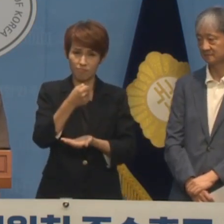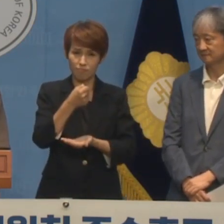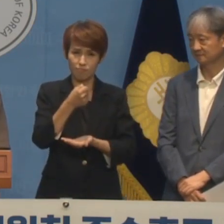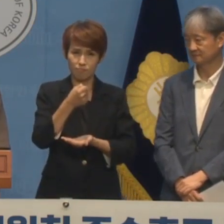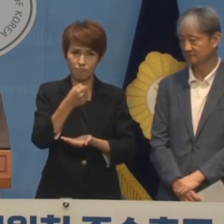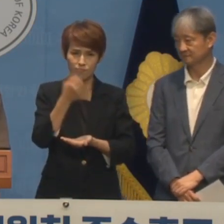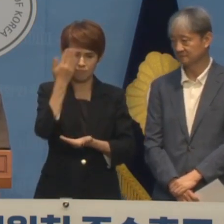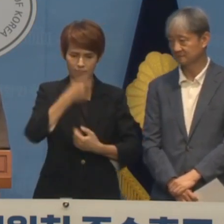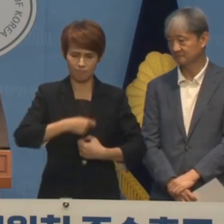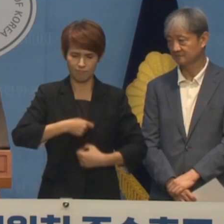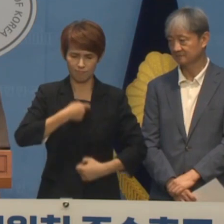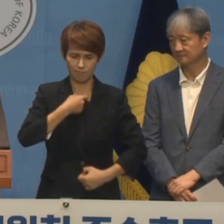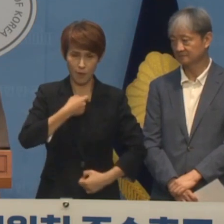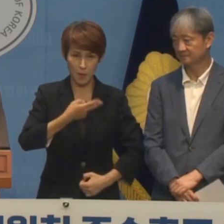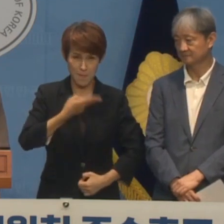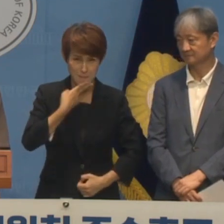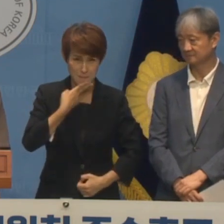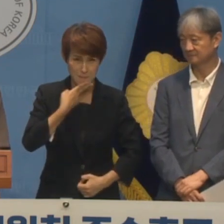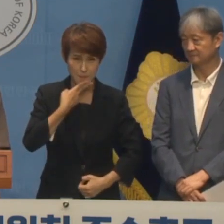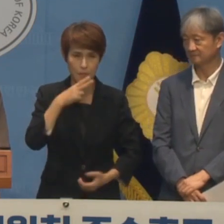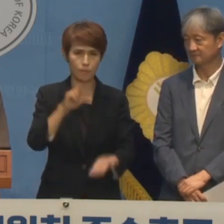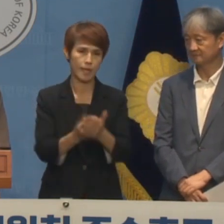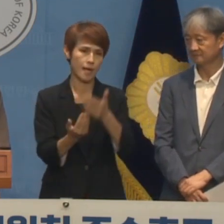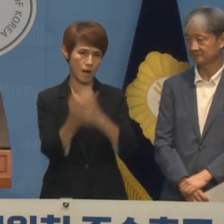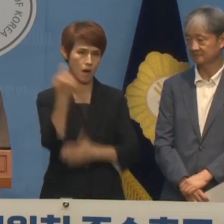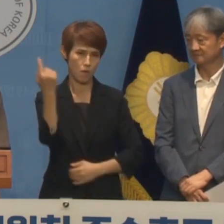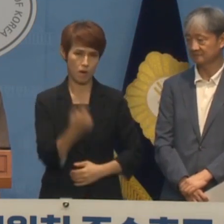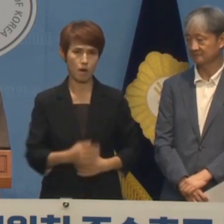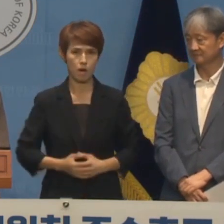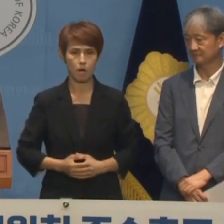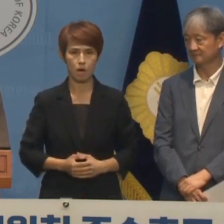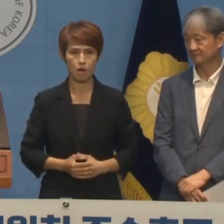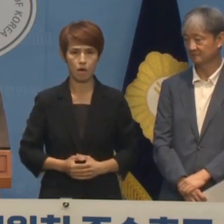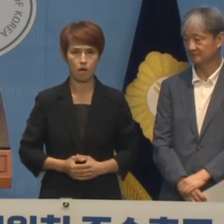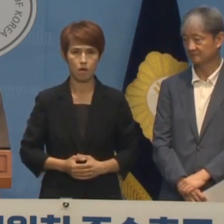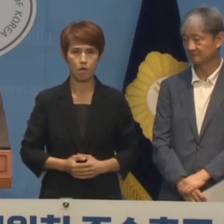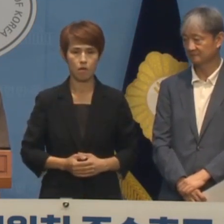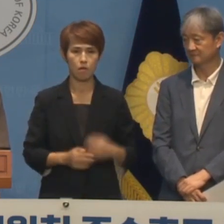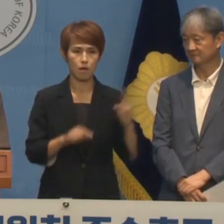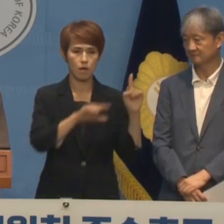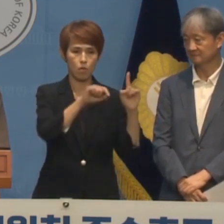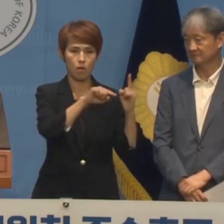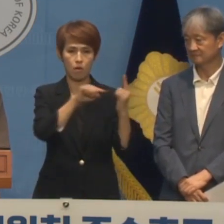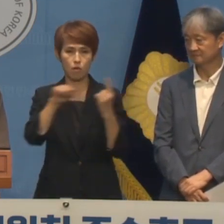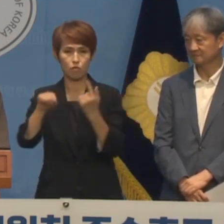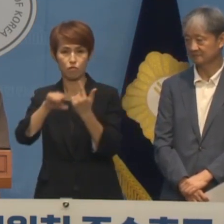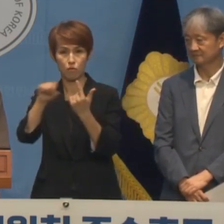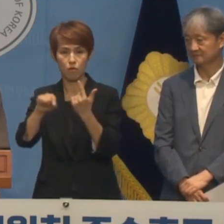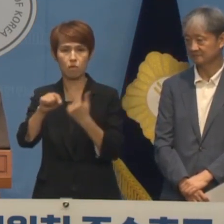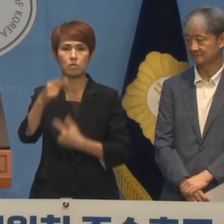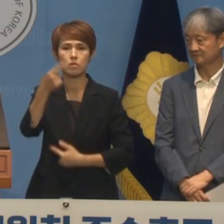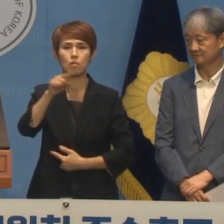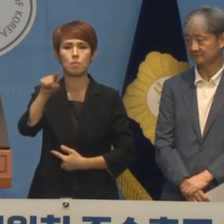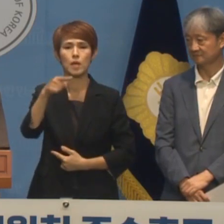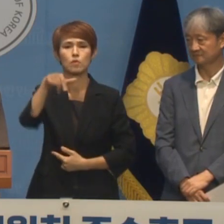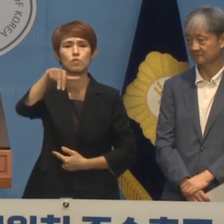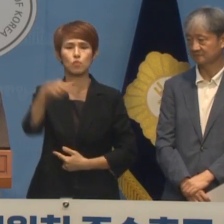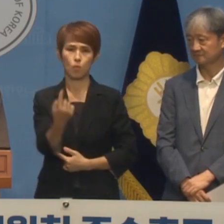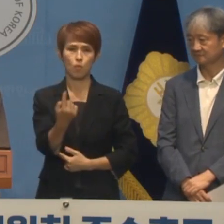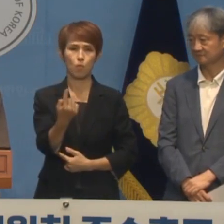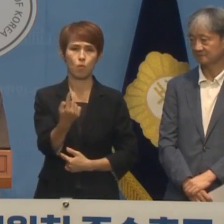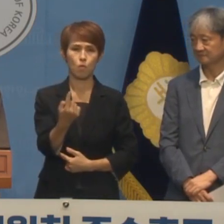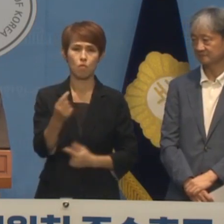투명성을 상실할 때 시작된다. 국민연금 기금은 상반기 1,100조를 돌파했습니다. 세계